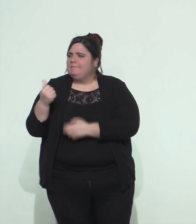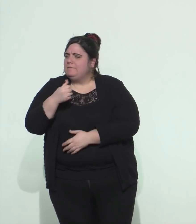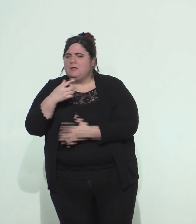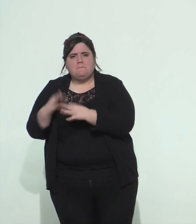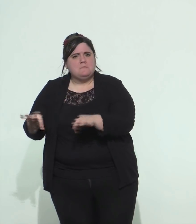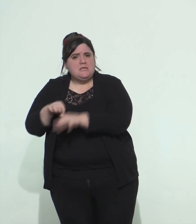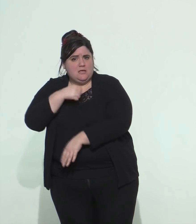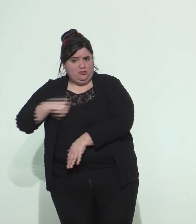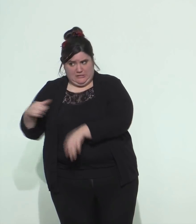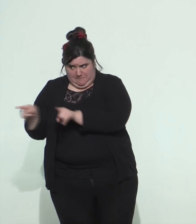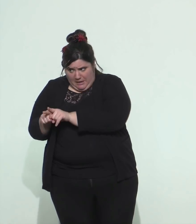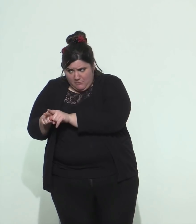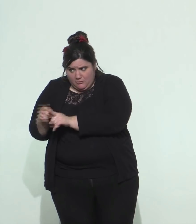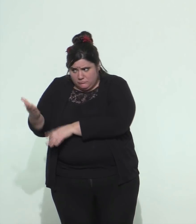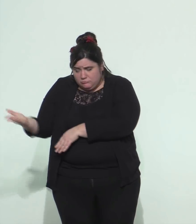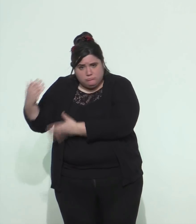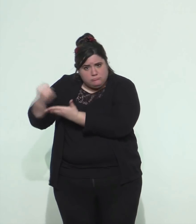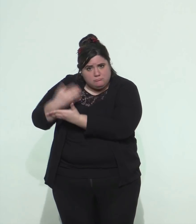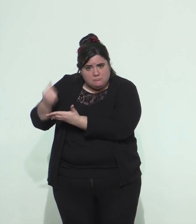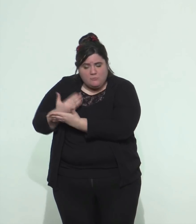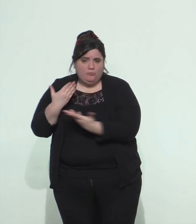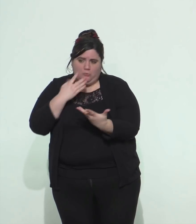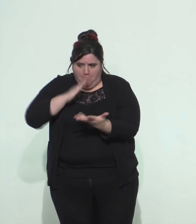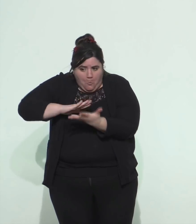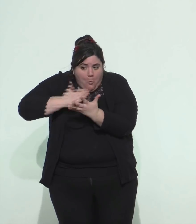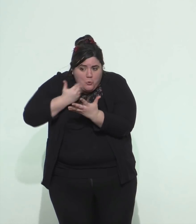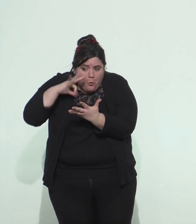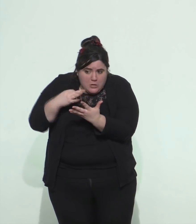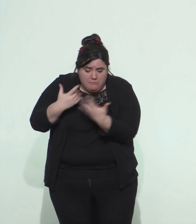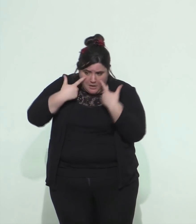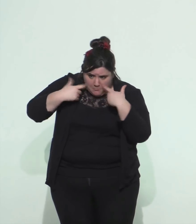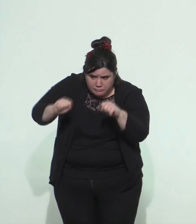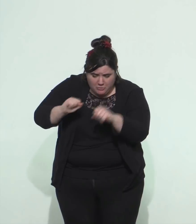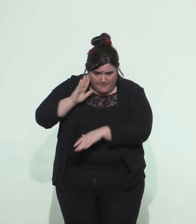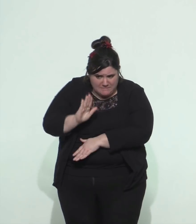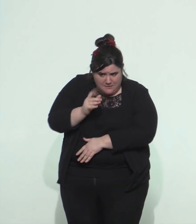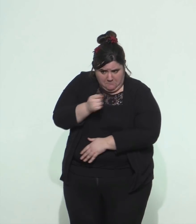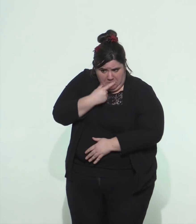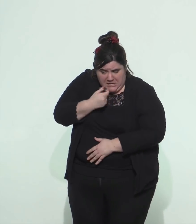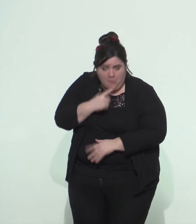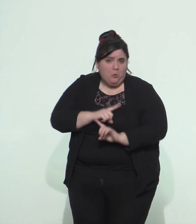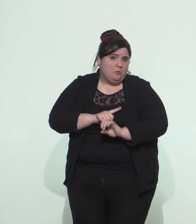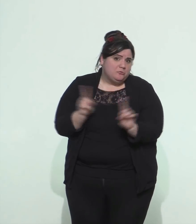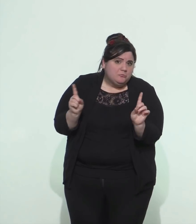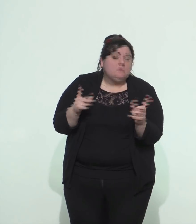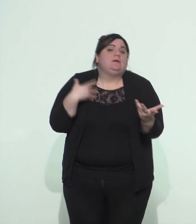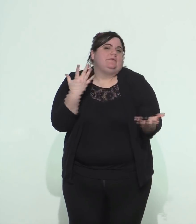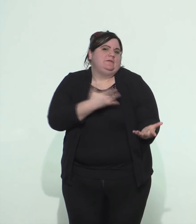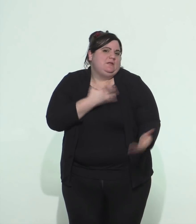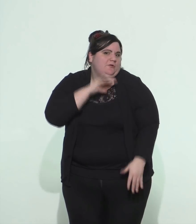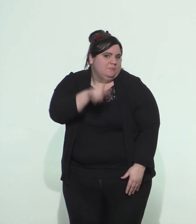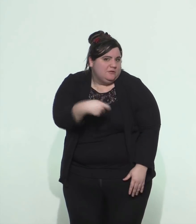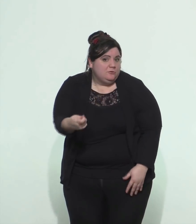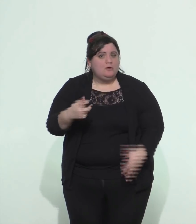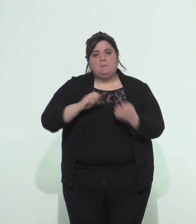n'ont pas montré de significativité. Donc on est intéressé toujours par des résultats de ce type, parce que ce sont des molécules qui